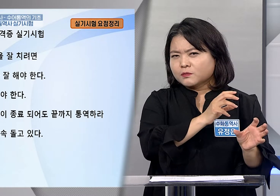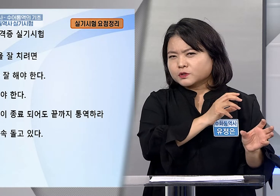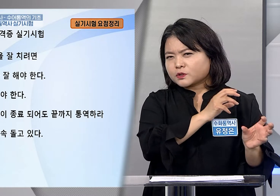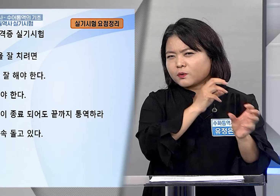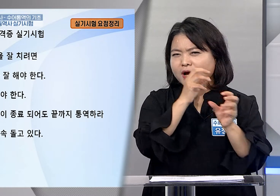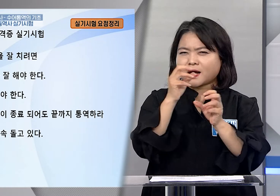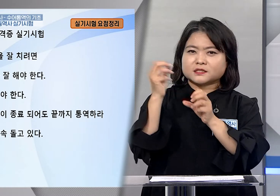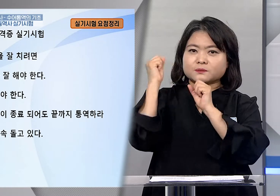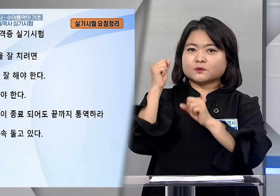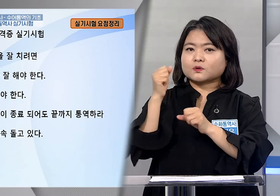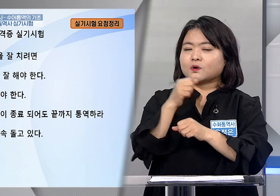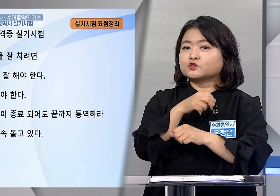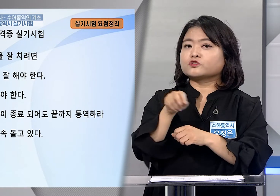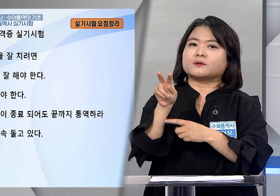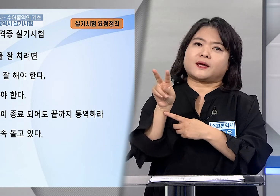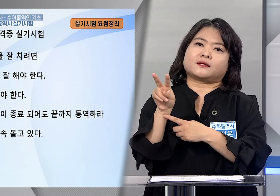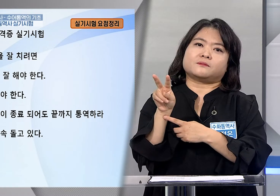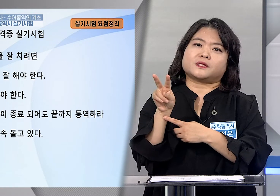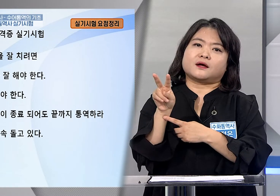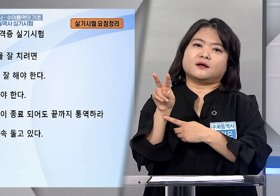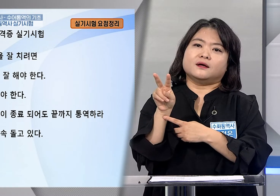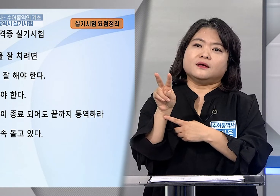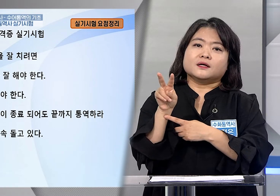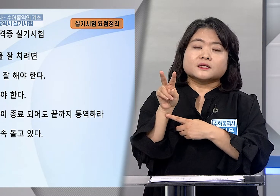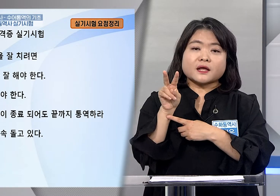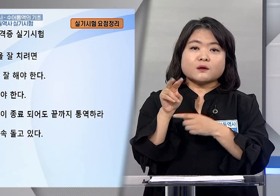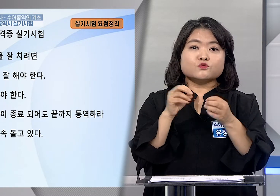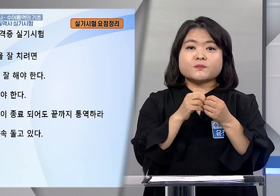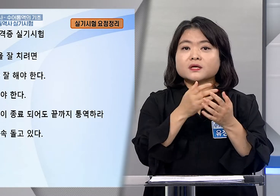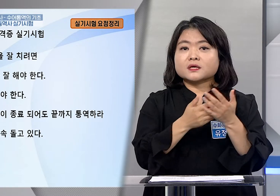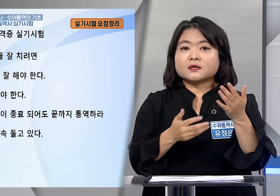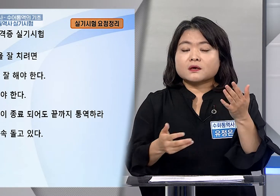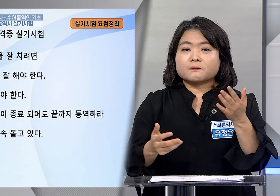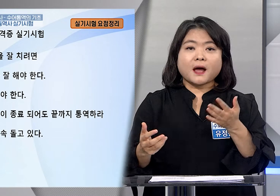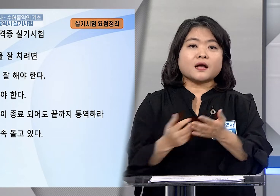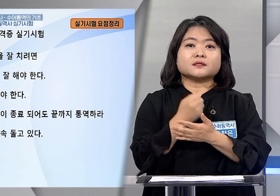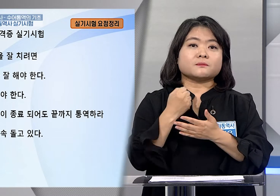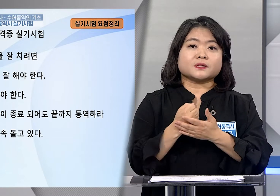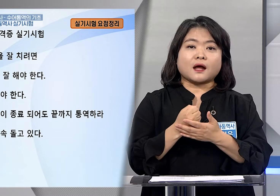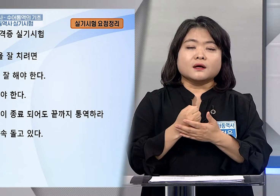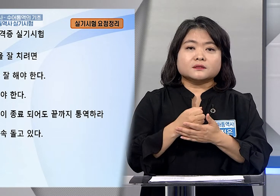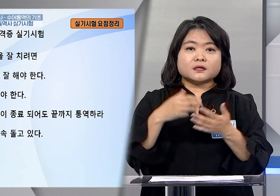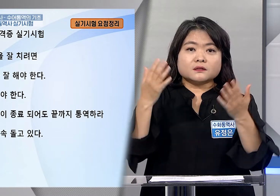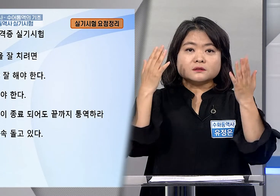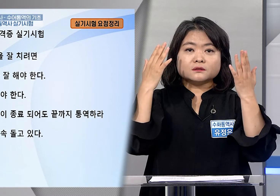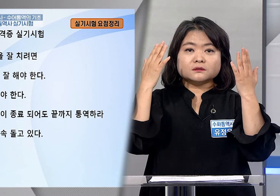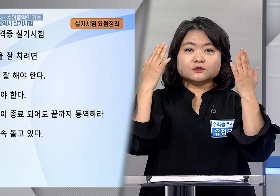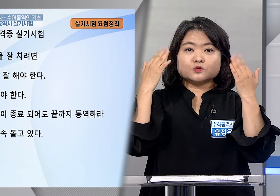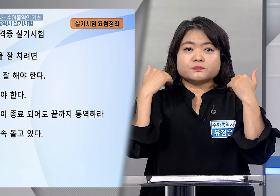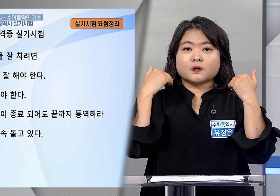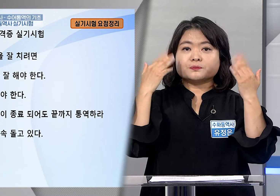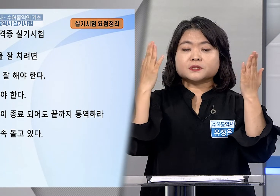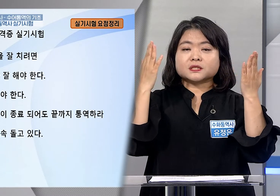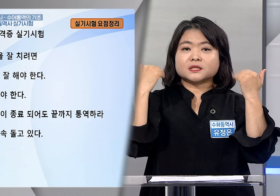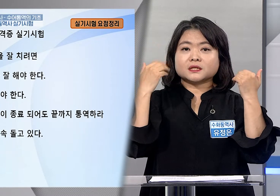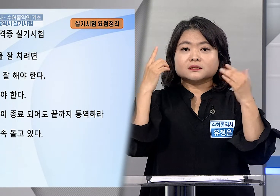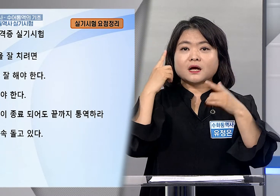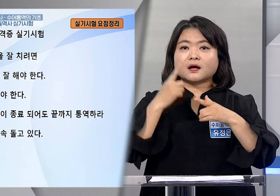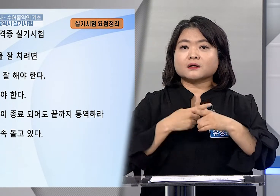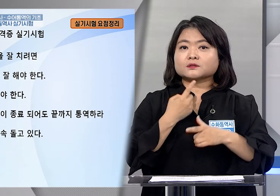머릿속에 확 집어넣고 수어를 봐야 됩니다. 그래야 문맥이 파악이 됩니다. 근데 이런 준비 없이 그냥